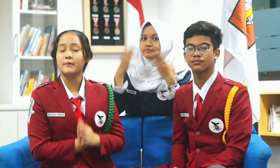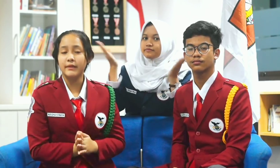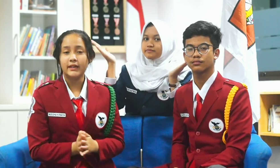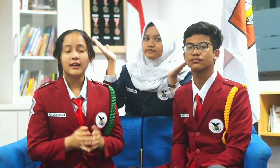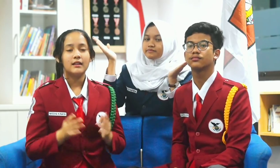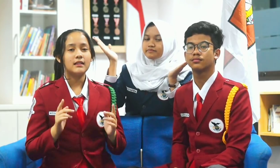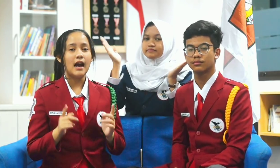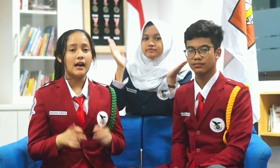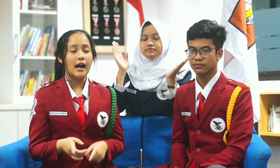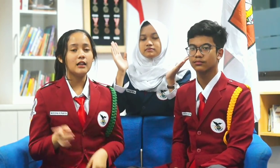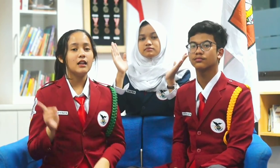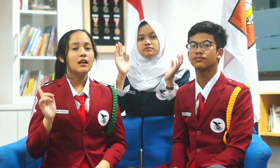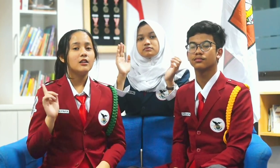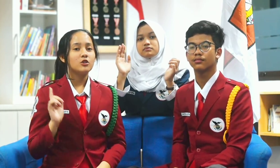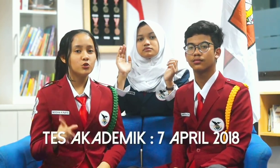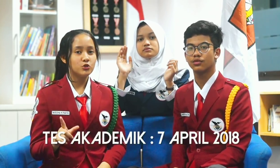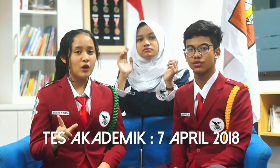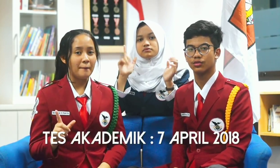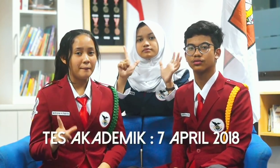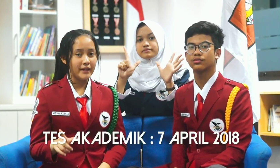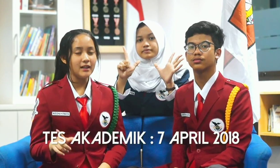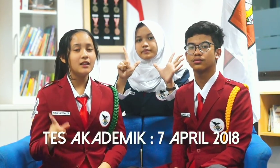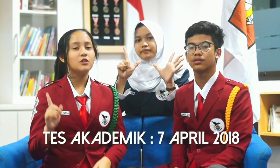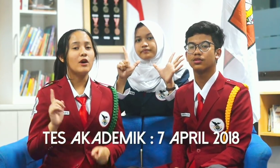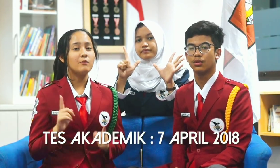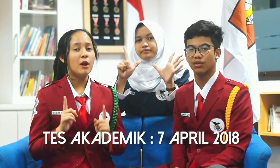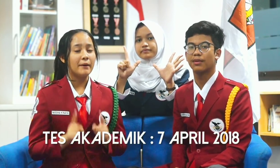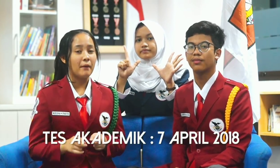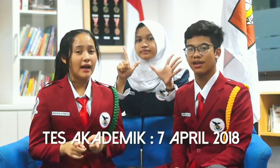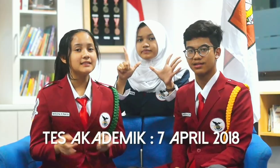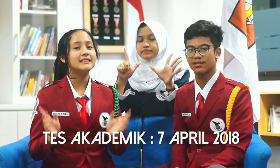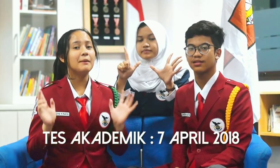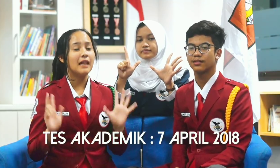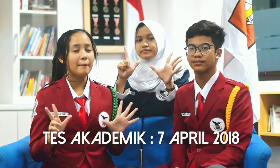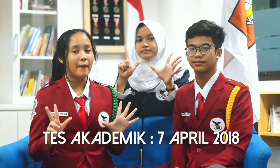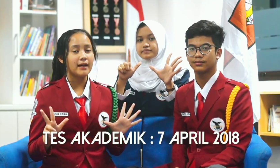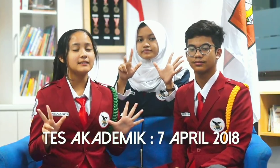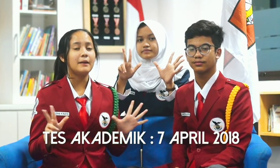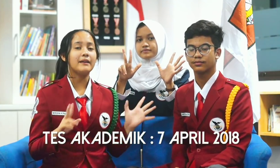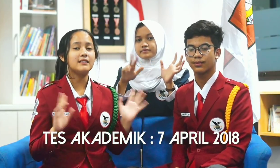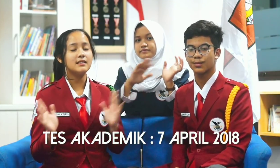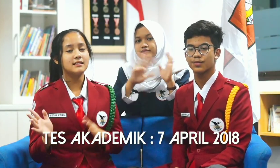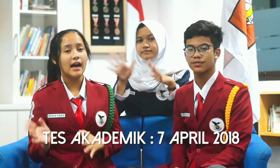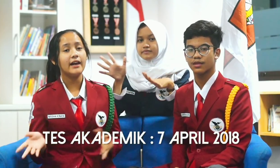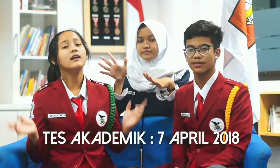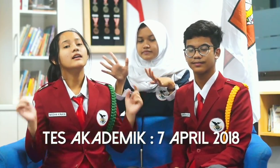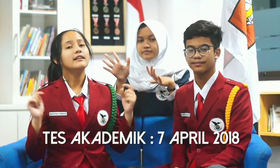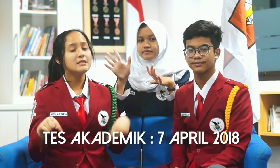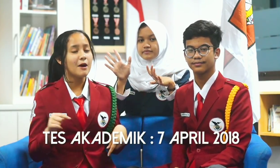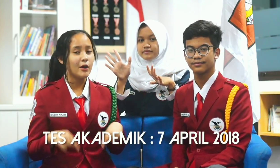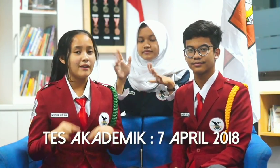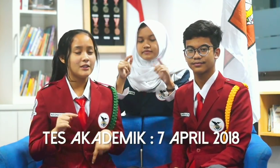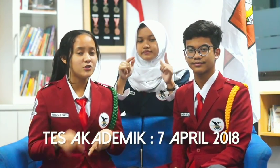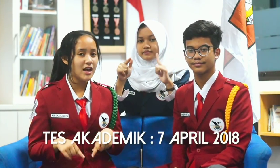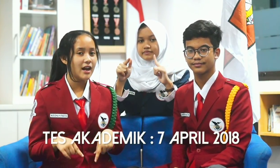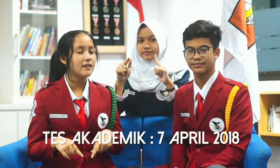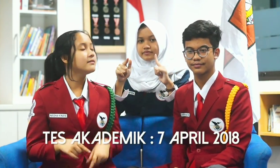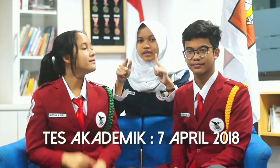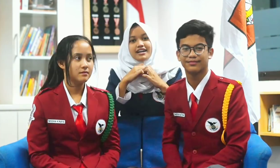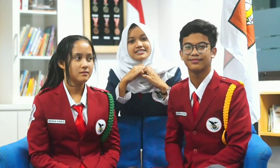akademik tanggal 7 April 2018 jam 8 sampai selesai di SMANU MHT juga.